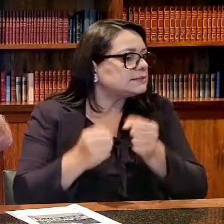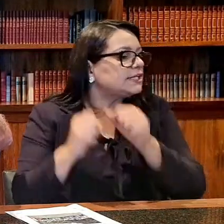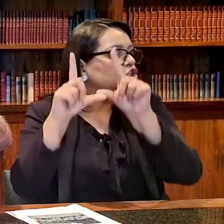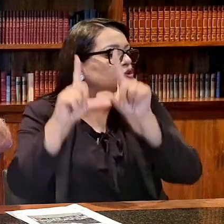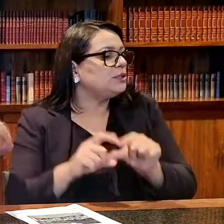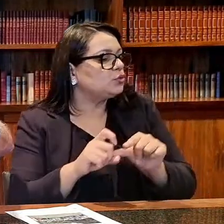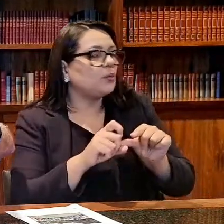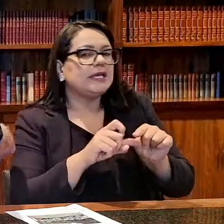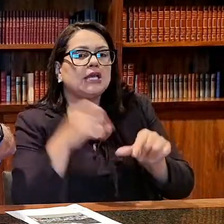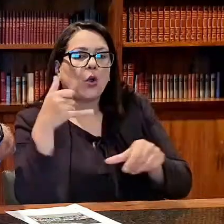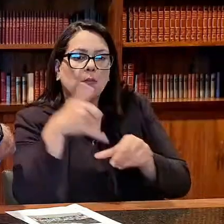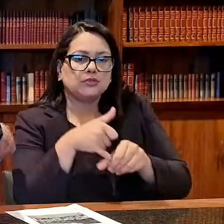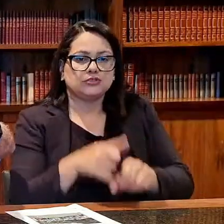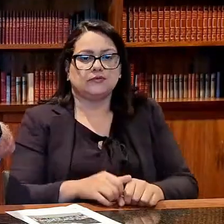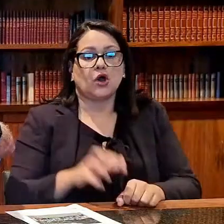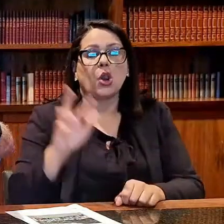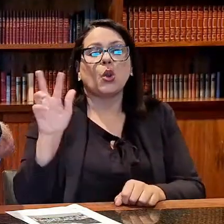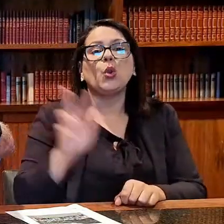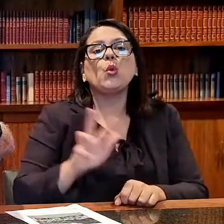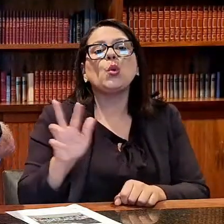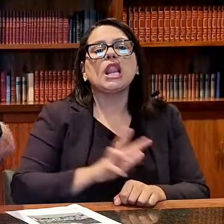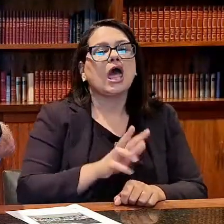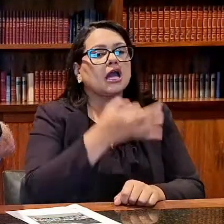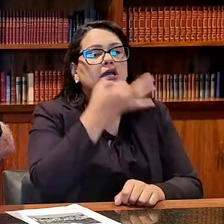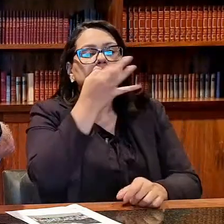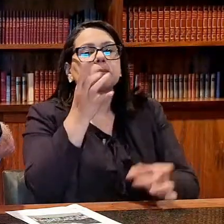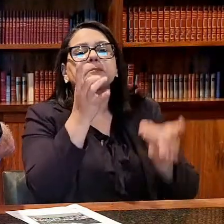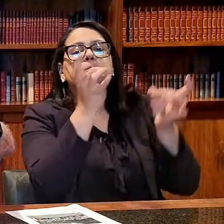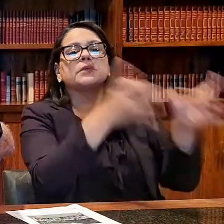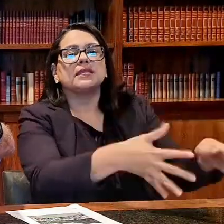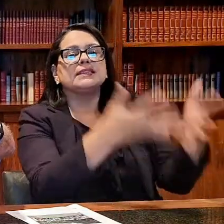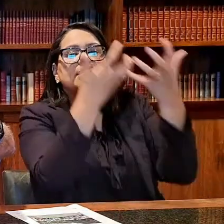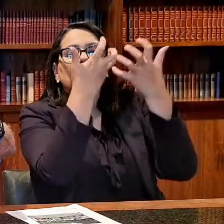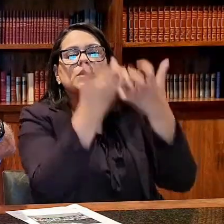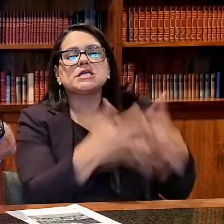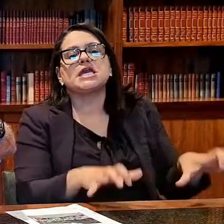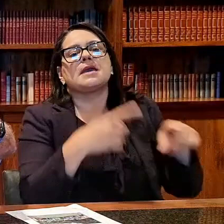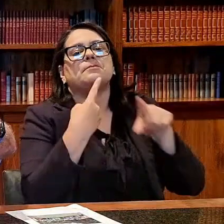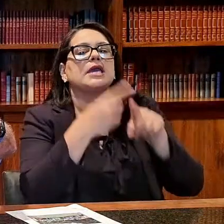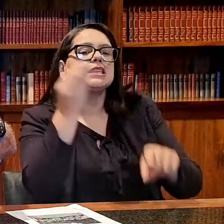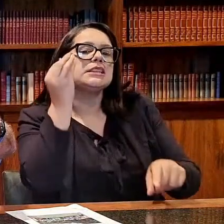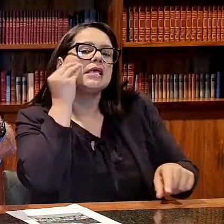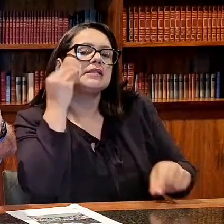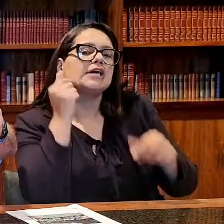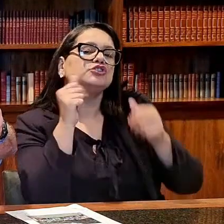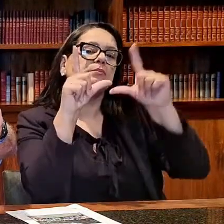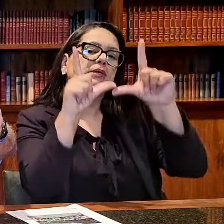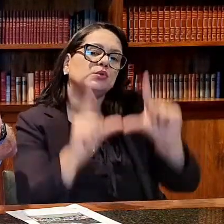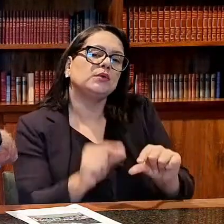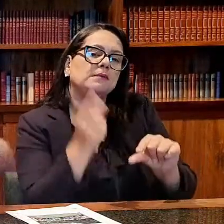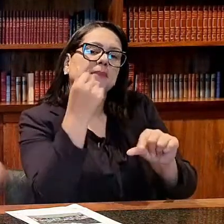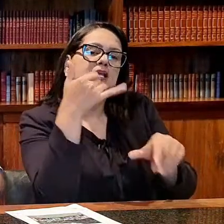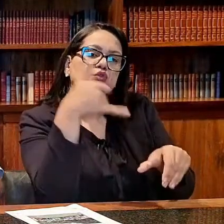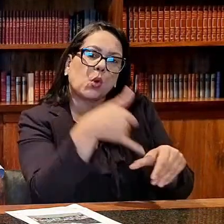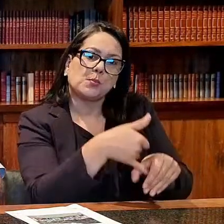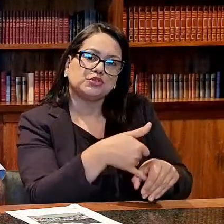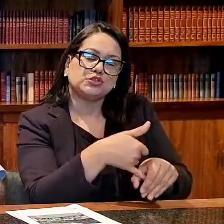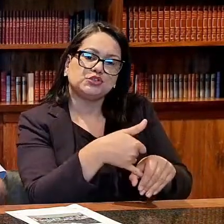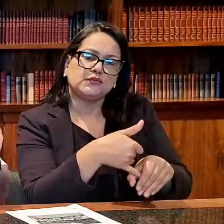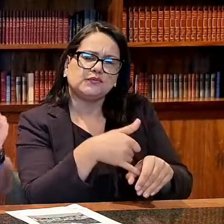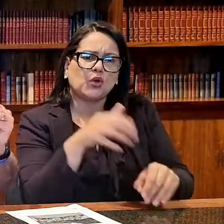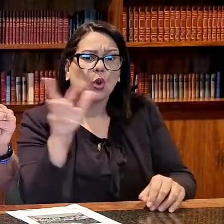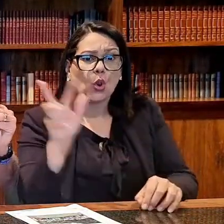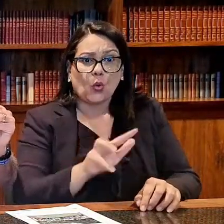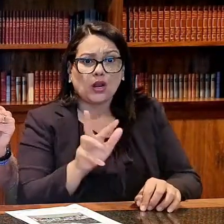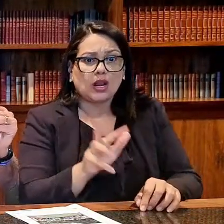aqui. Lula critica a redução do ICMS como tentativa de baixar preço dos combustíveis.